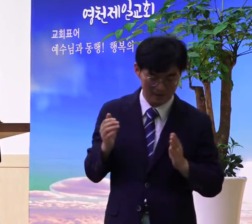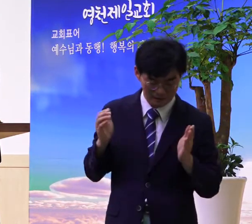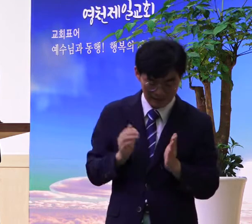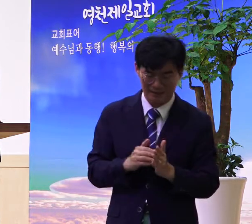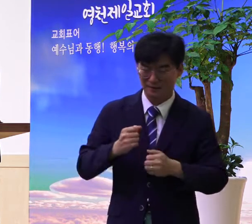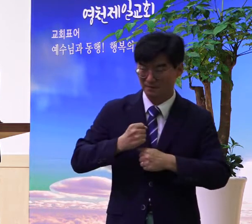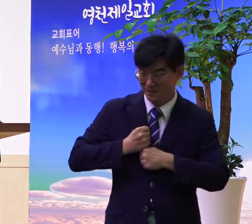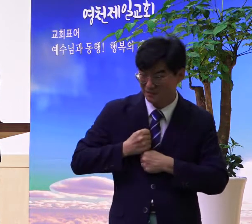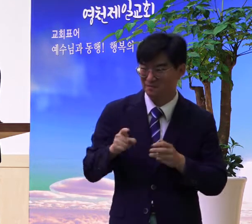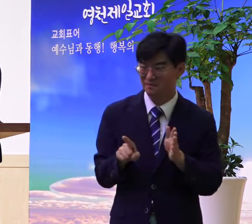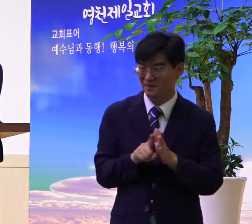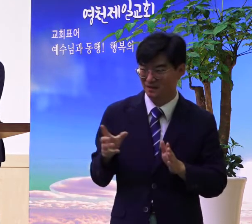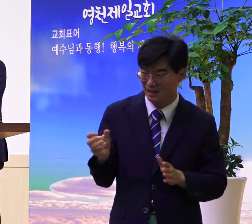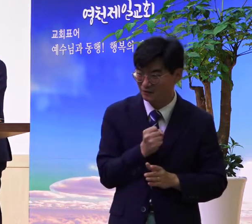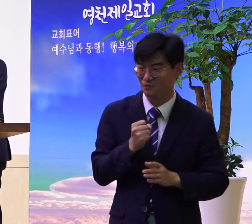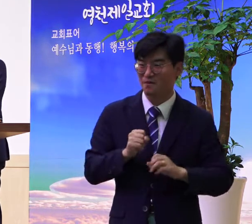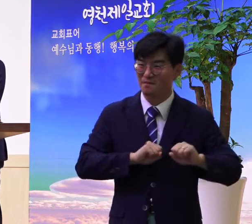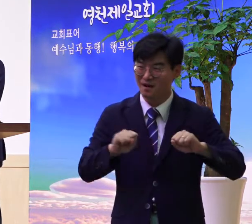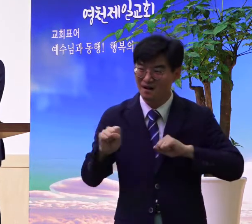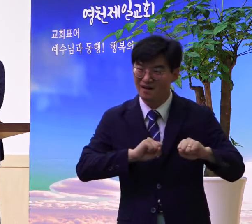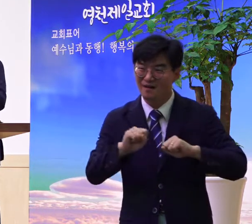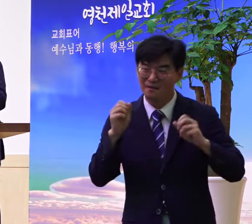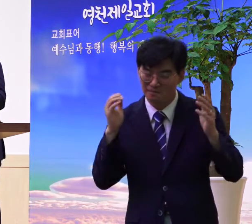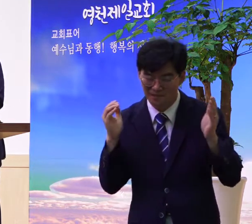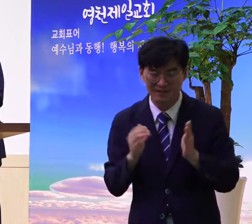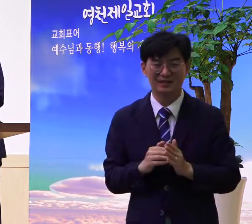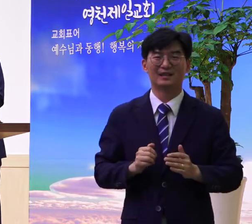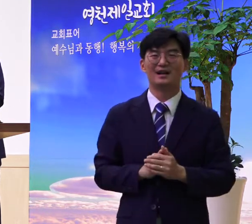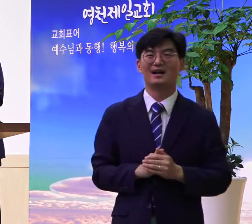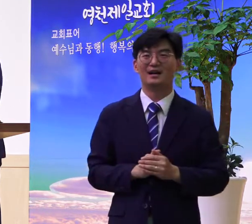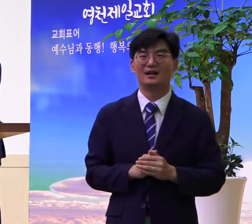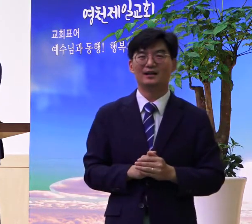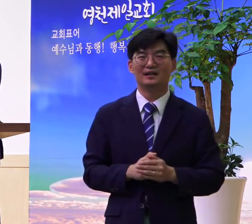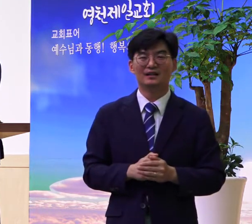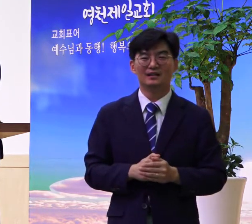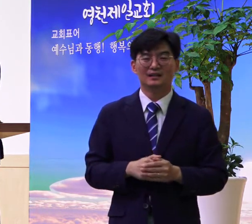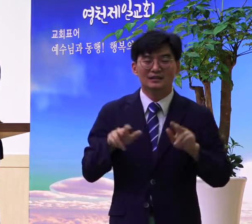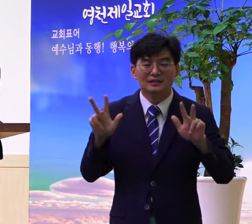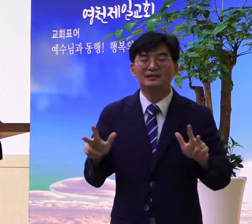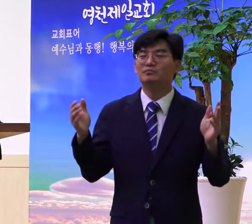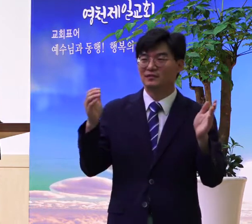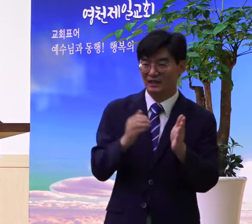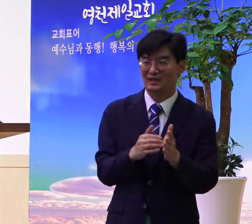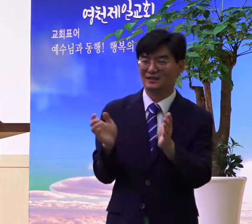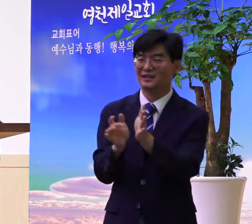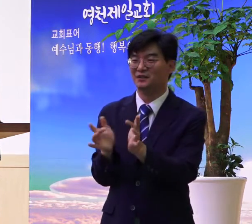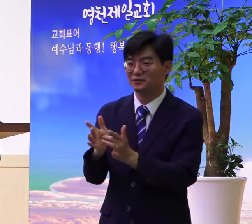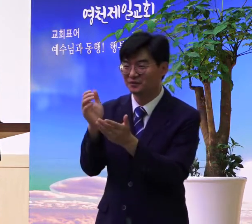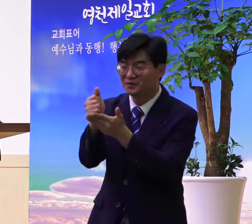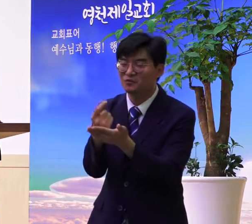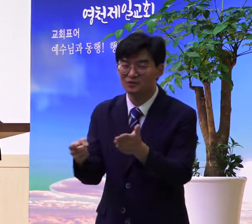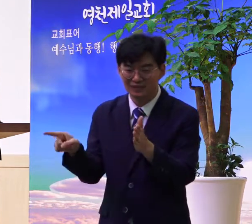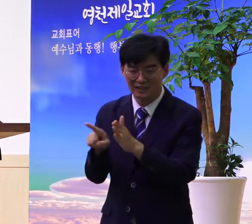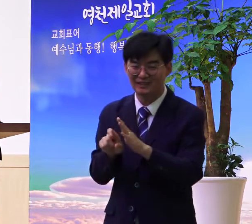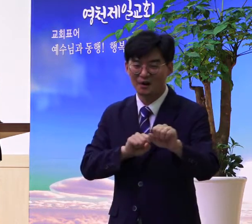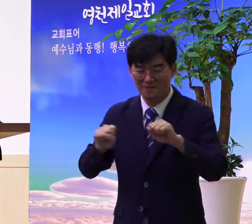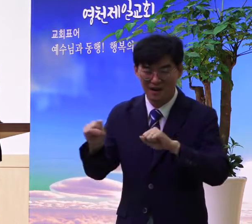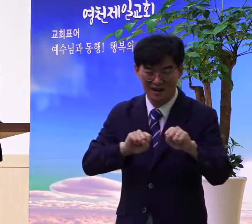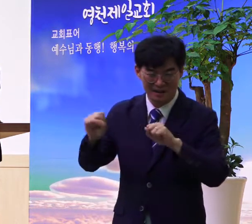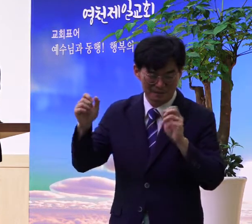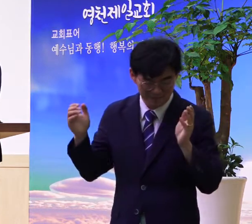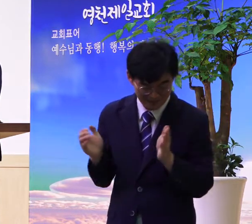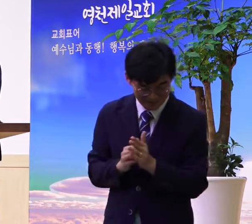그렇게 살아왔습니다. 지금 고백하는 그 시점에 혹 내게 남은 것이 있더라도 그 모든 것까지 주님께 다 부어드리며 내 인생을